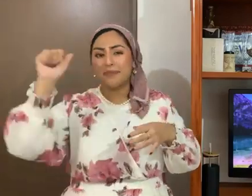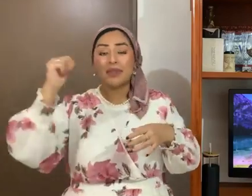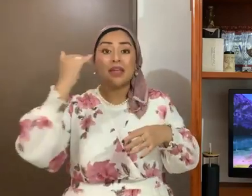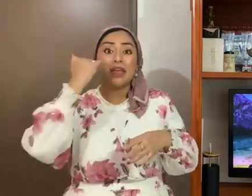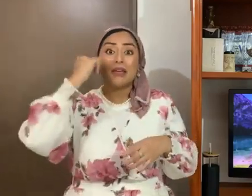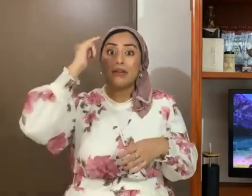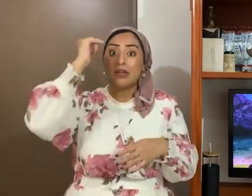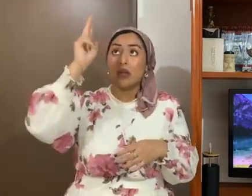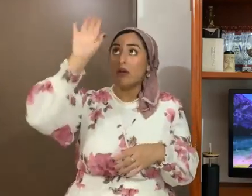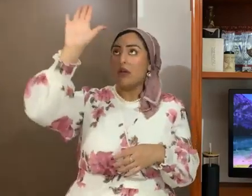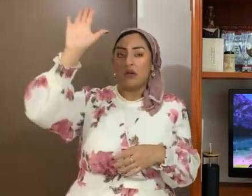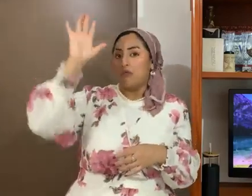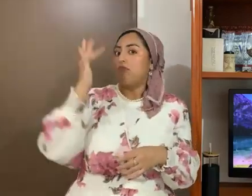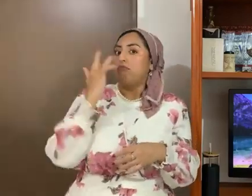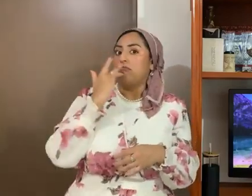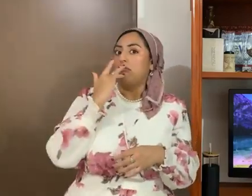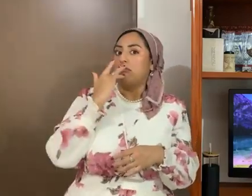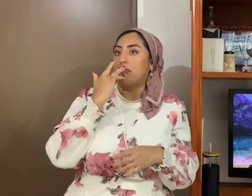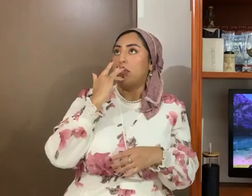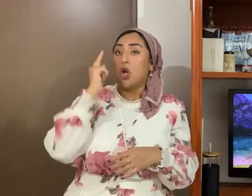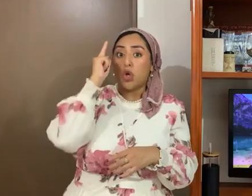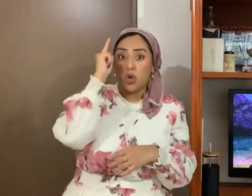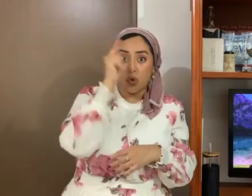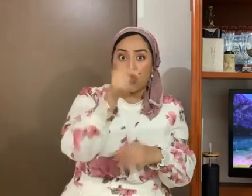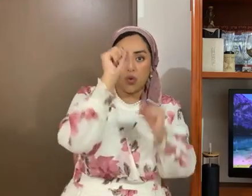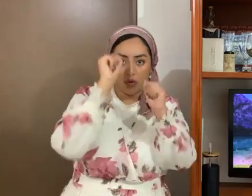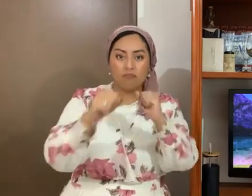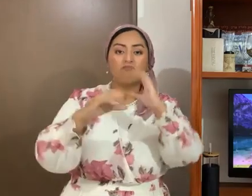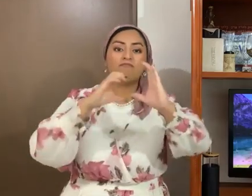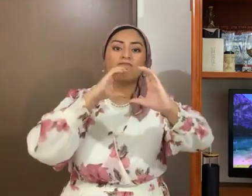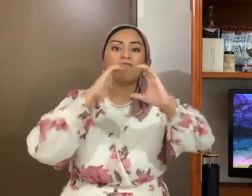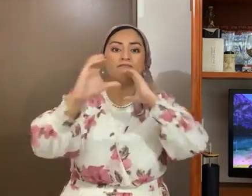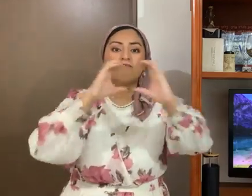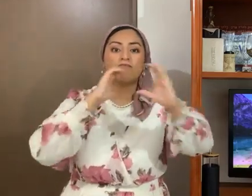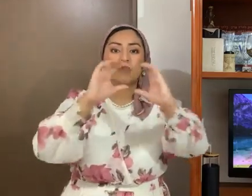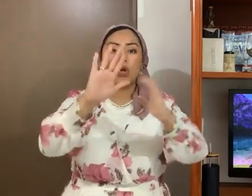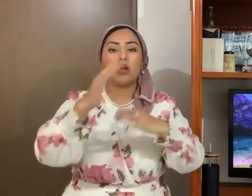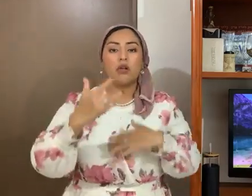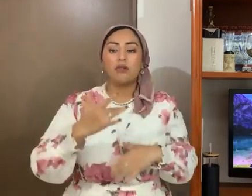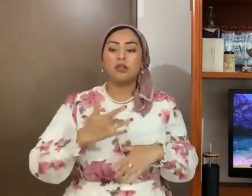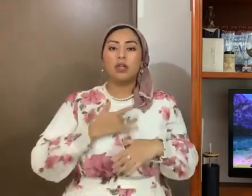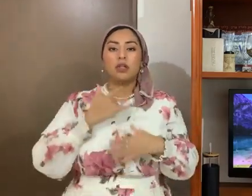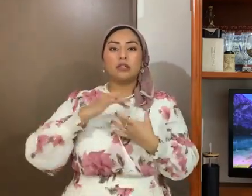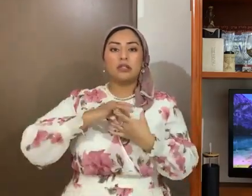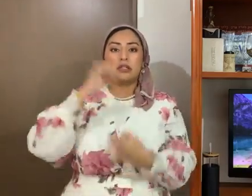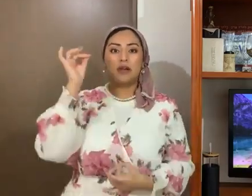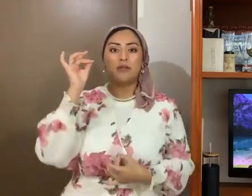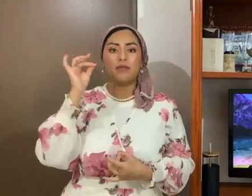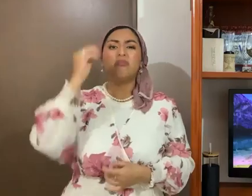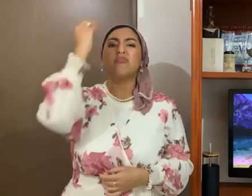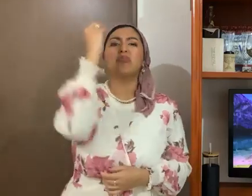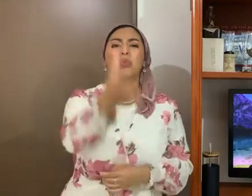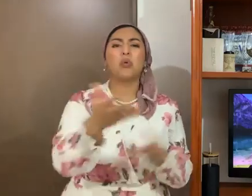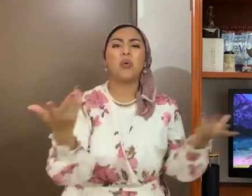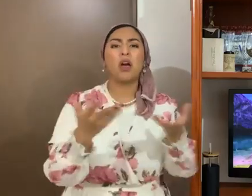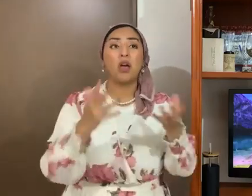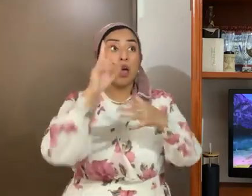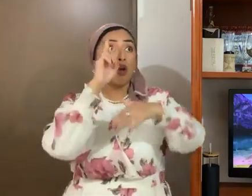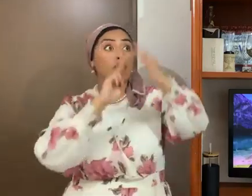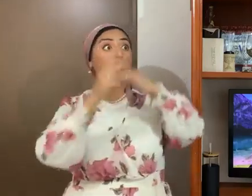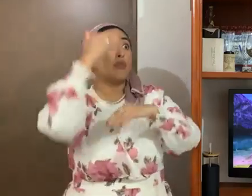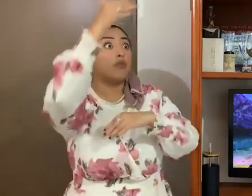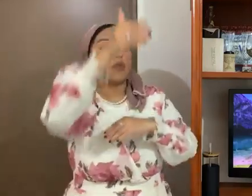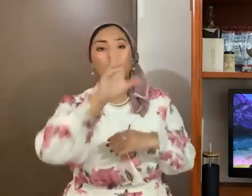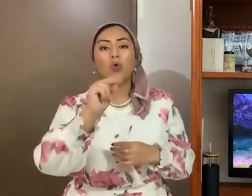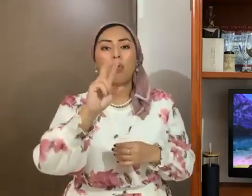el Eterno así le place, tú vas a escuchar su voz en tu espíritu. ¿Para qué te va a hablar? ¿Te va a dar profecía?